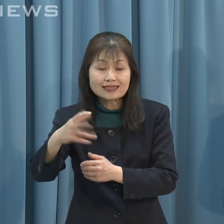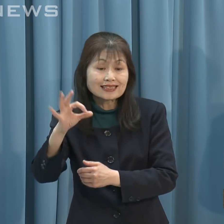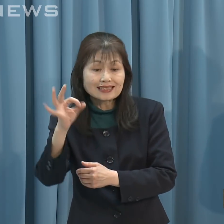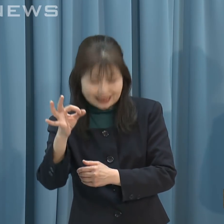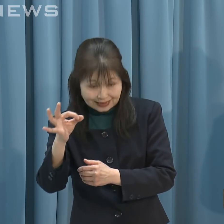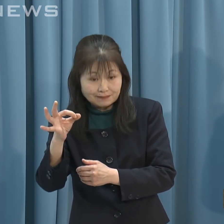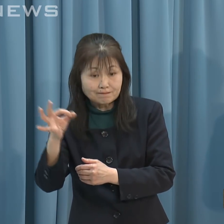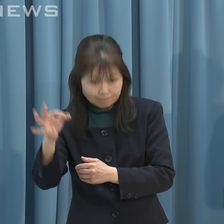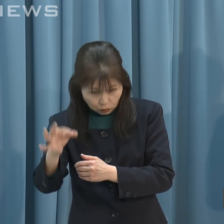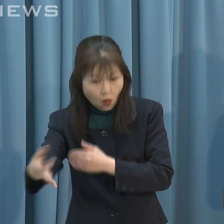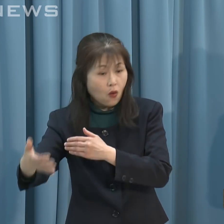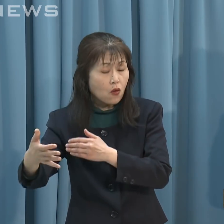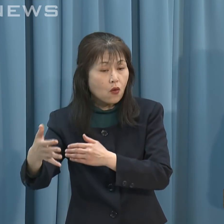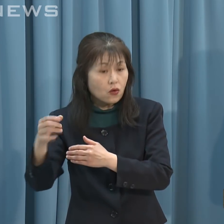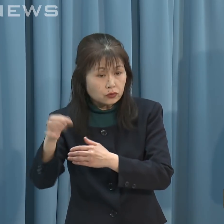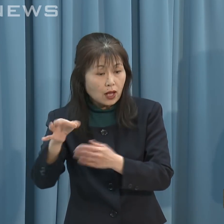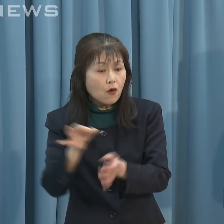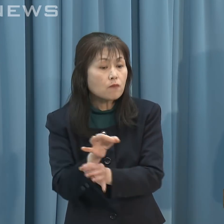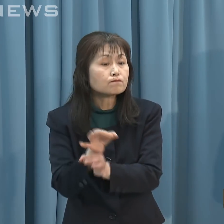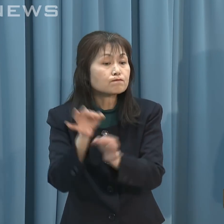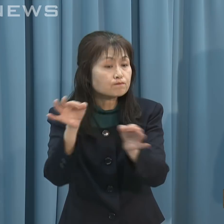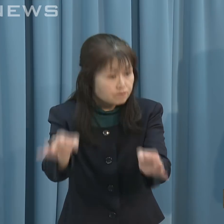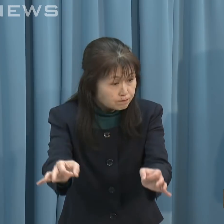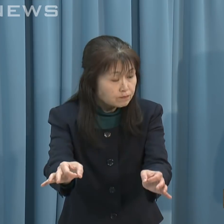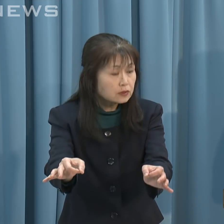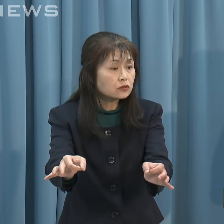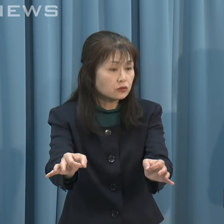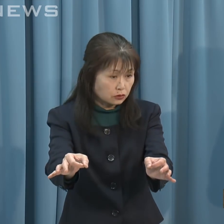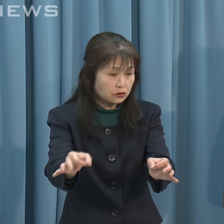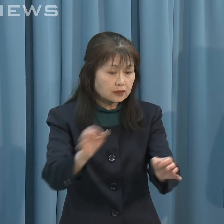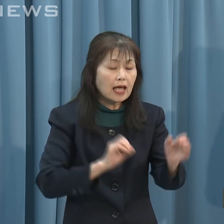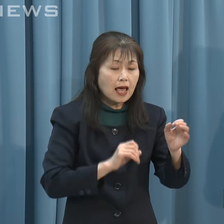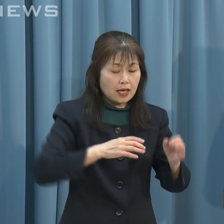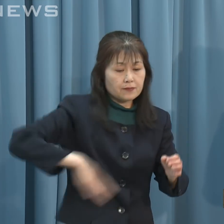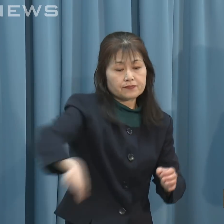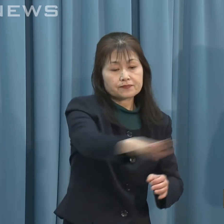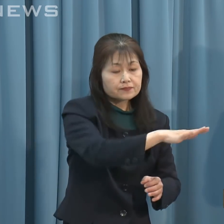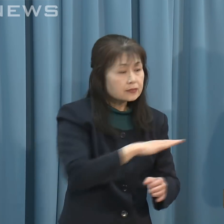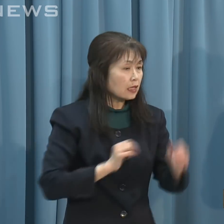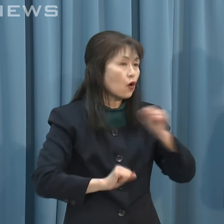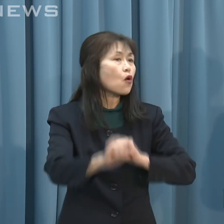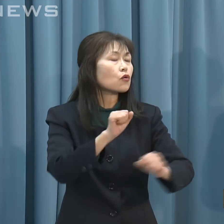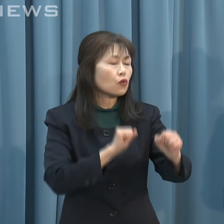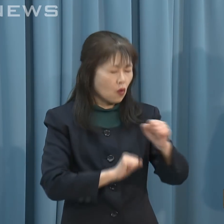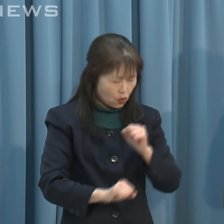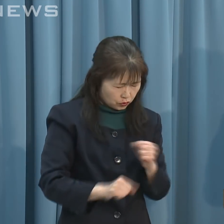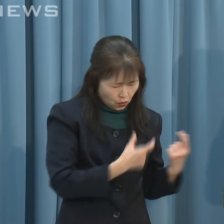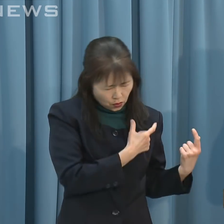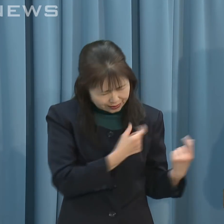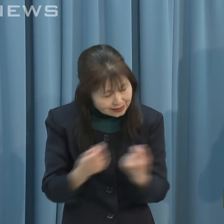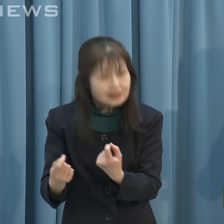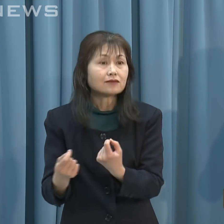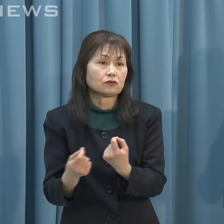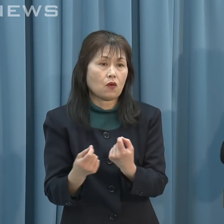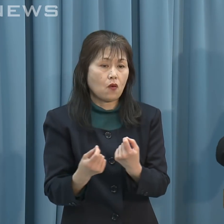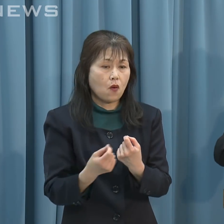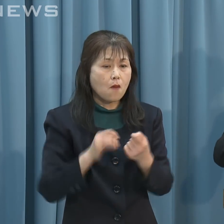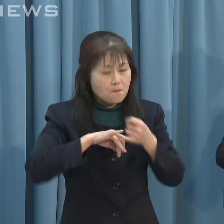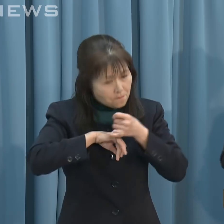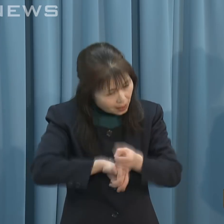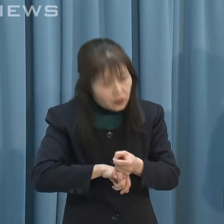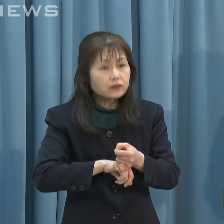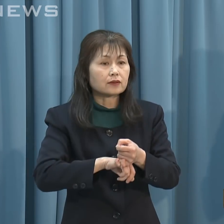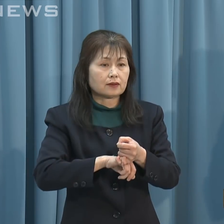くと、でその間、行動をしっかり律していって、成果を上げてい